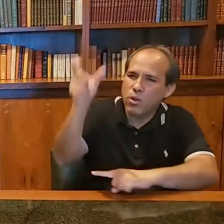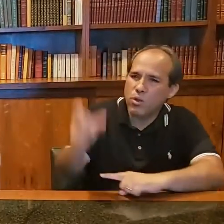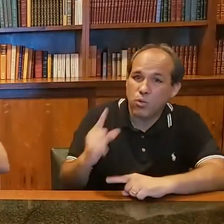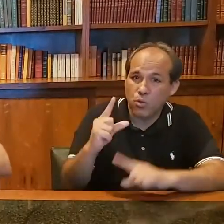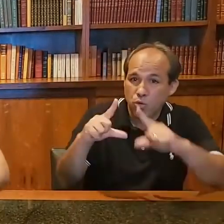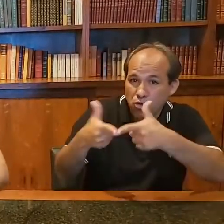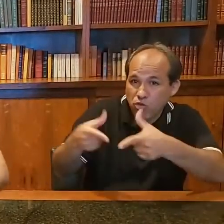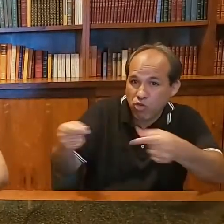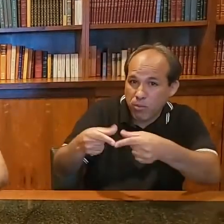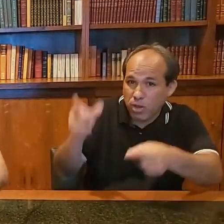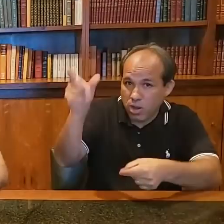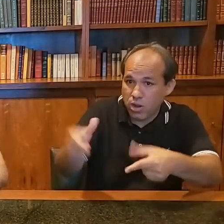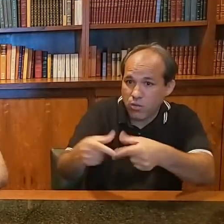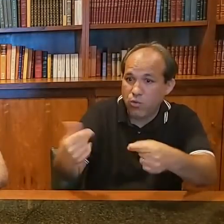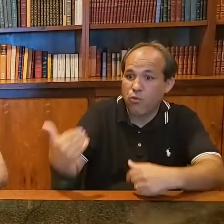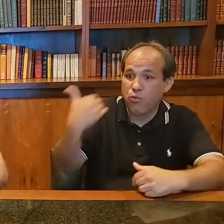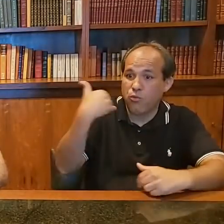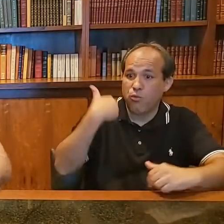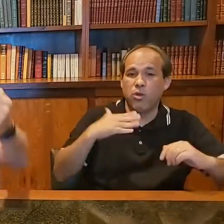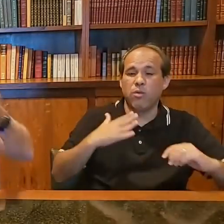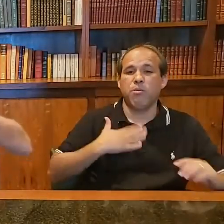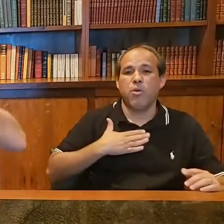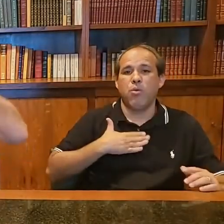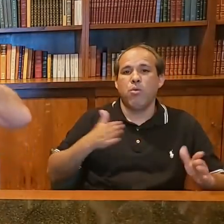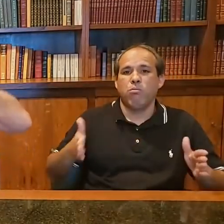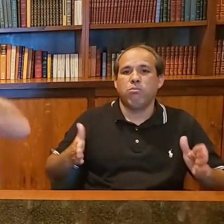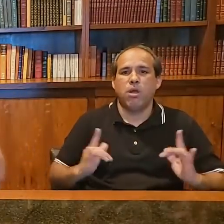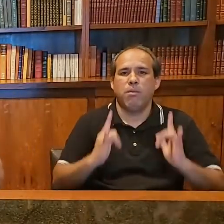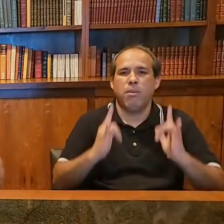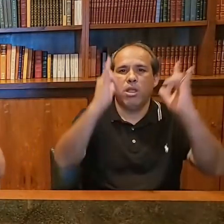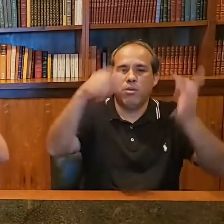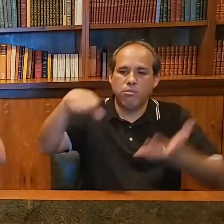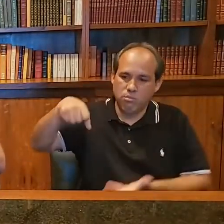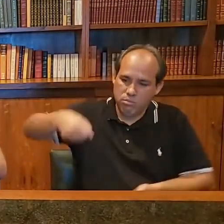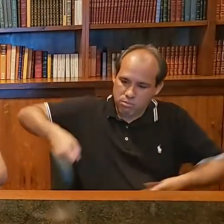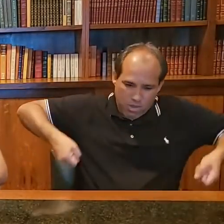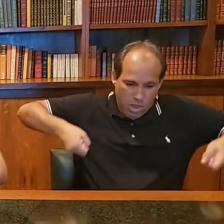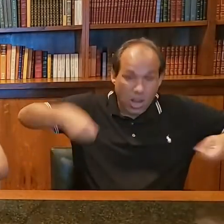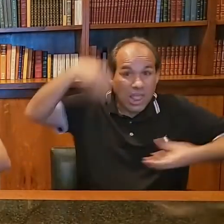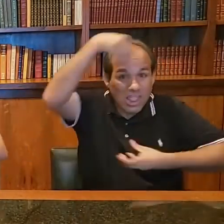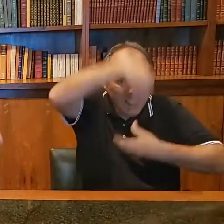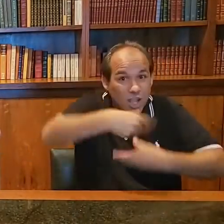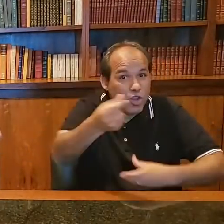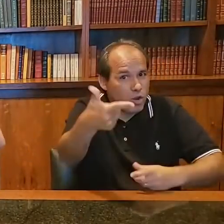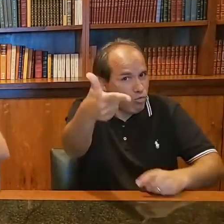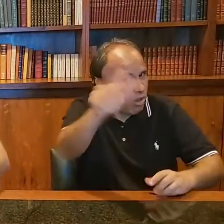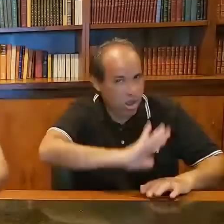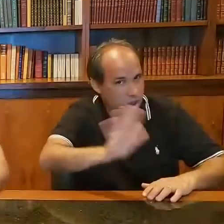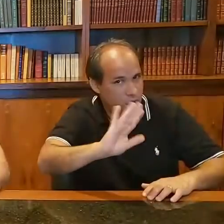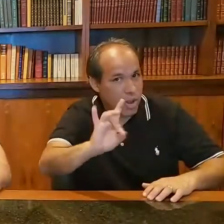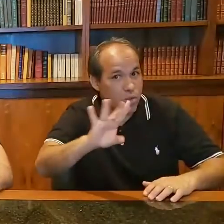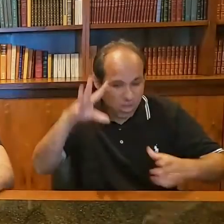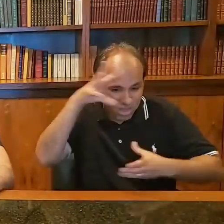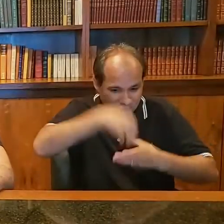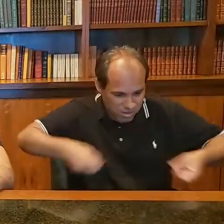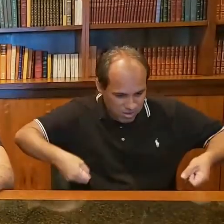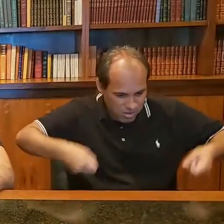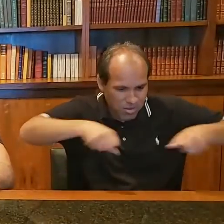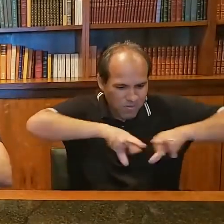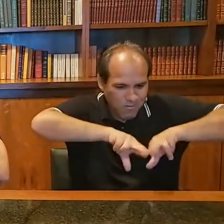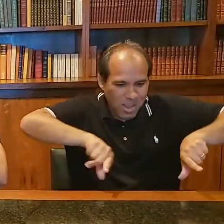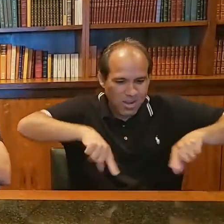foi no meu apartamento e levou a sua maletinha. Não tinha dinheiro na maletinha, não. Sim. Tinha um montão de bijuteria de